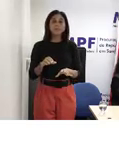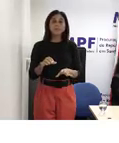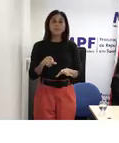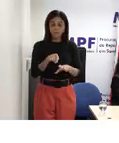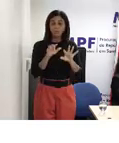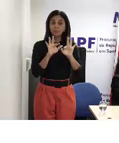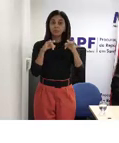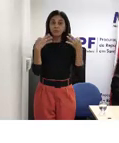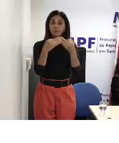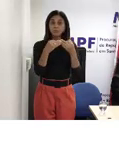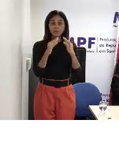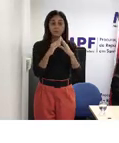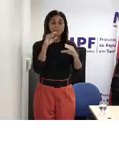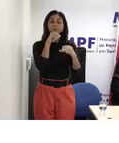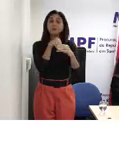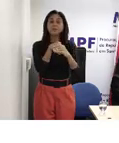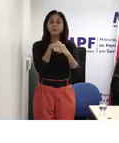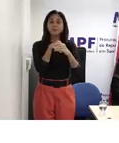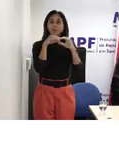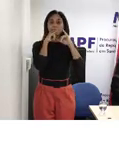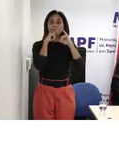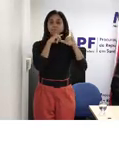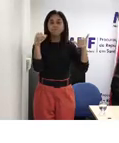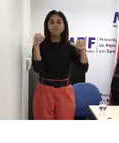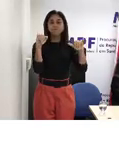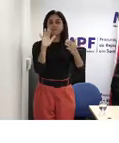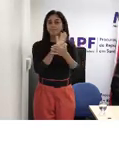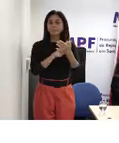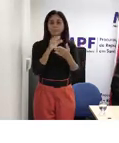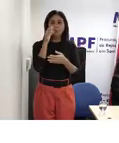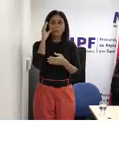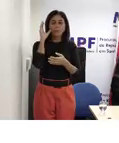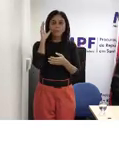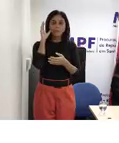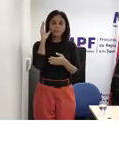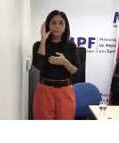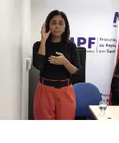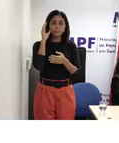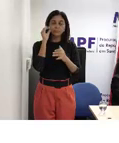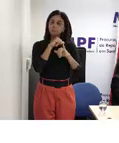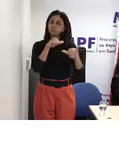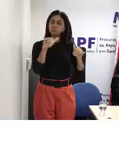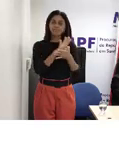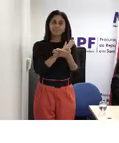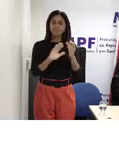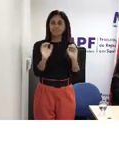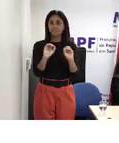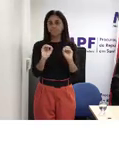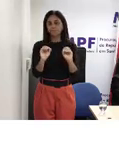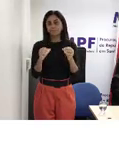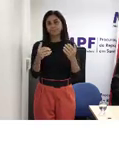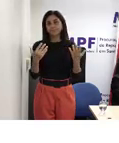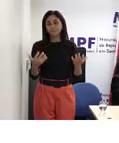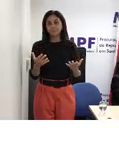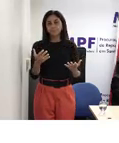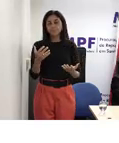aumenta por causa da repressão dos pais pelo medo pela ingenuidade da criança como o Dr Gilberto bem pontuou a criança